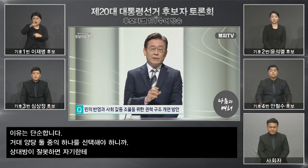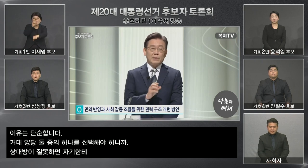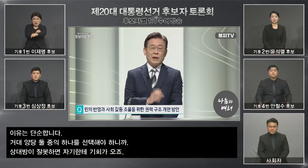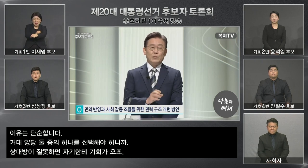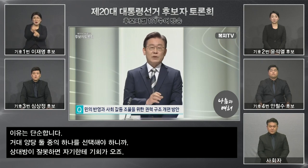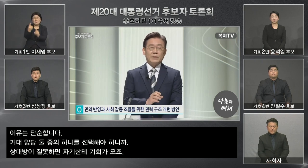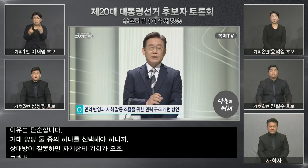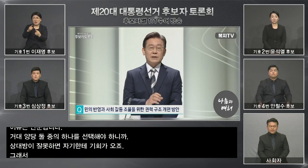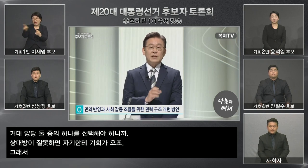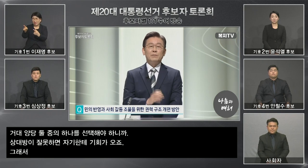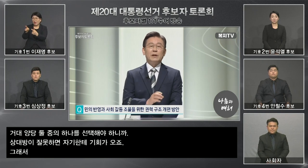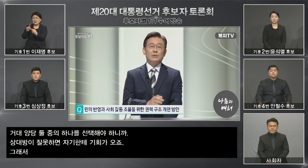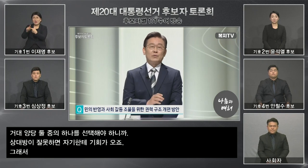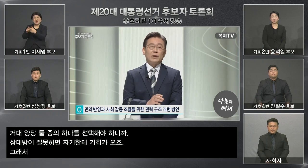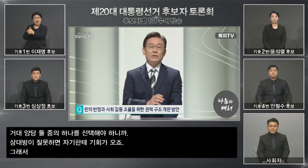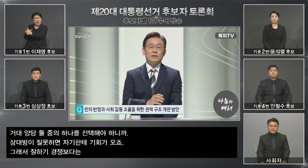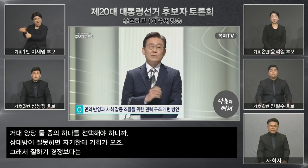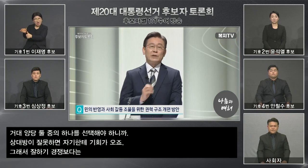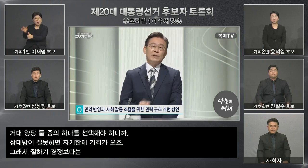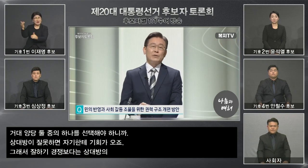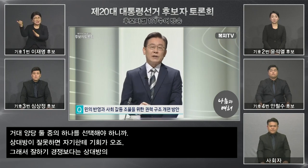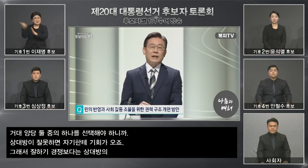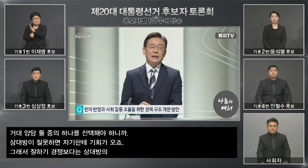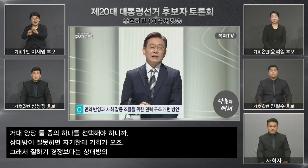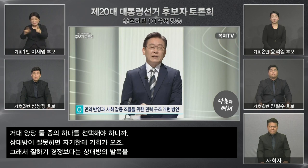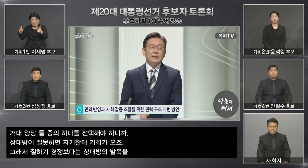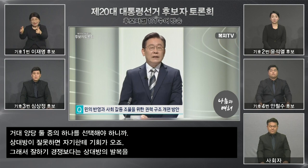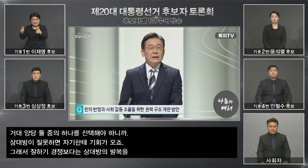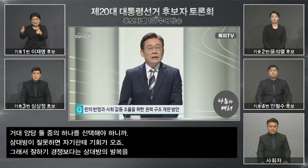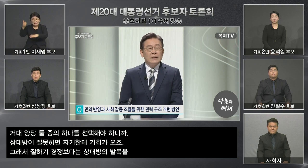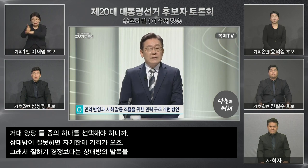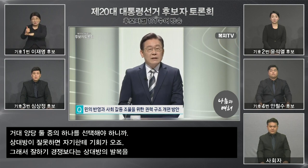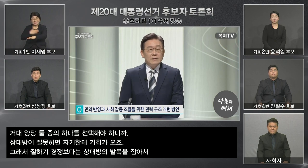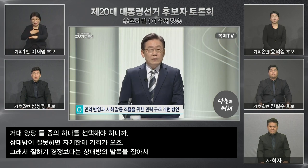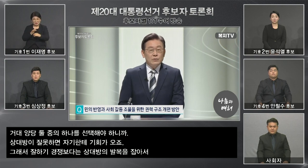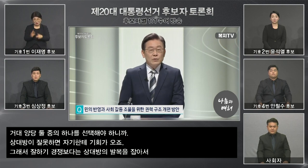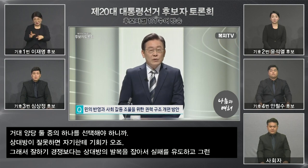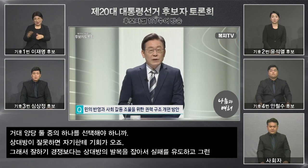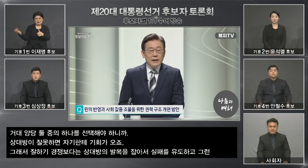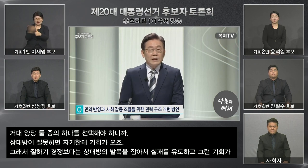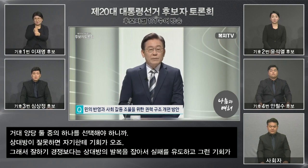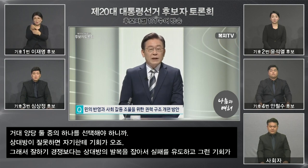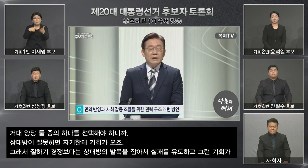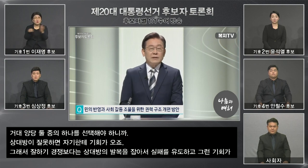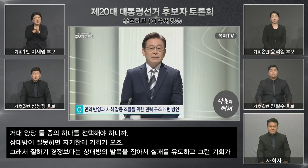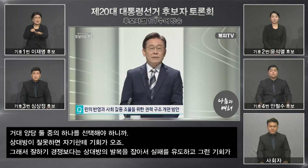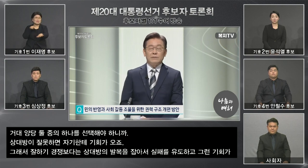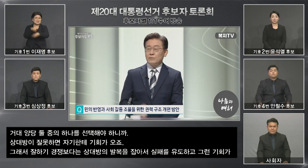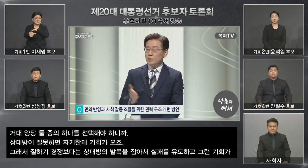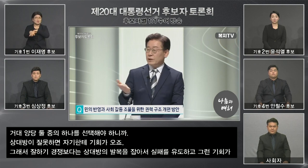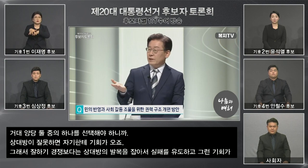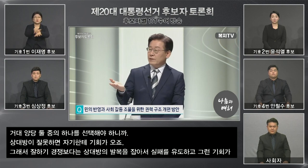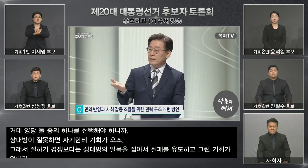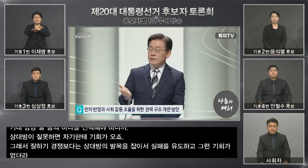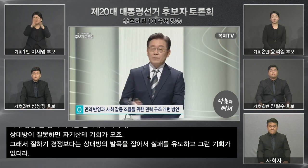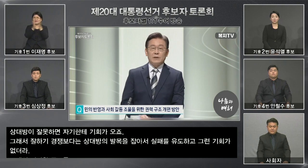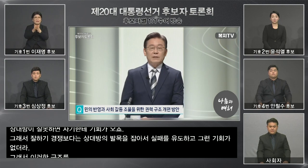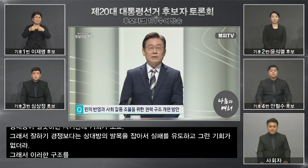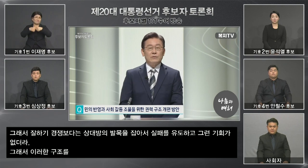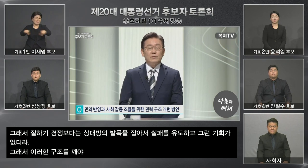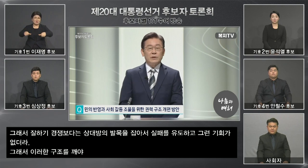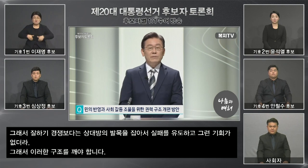상대방의 발목을 잡아서 실패를 유도하고 그런 기회가 오더라. 그래서 이런 구조를 깨야 됩니다. 그래서 저는 우리